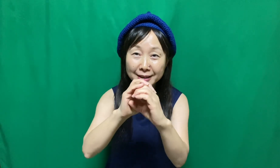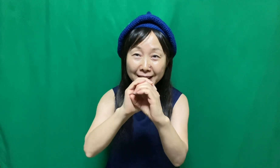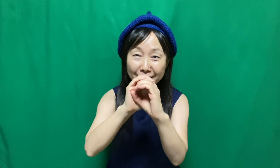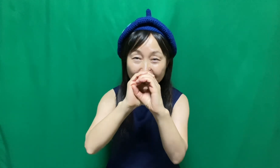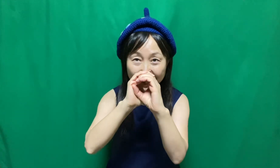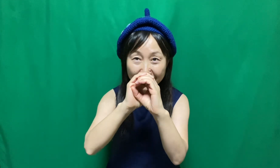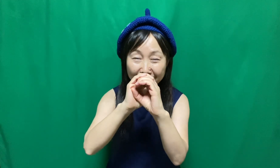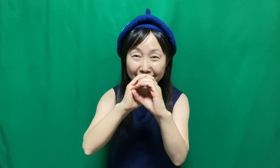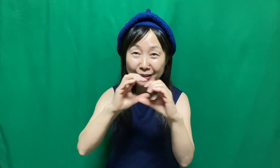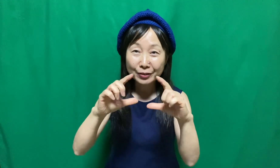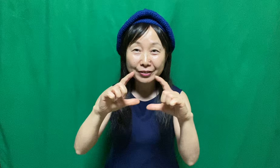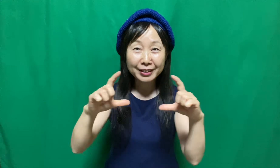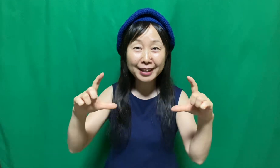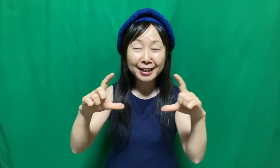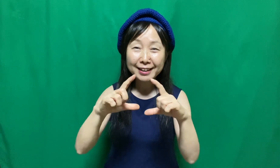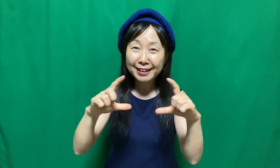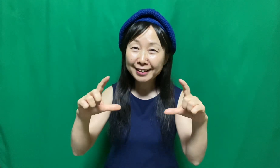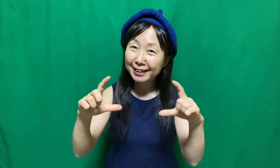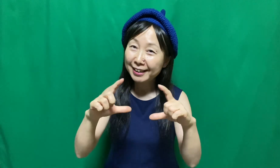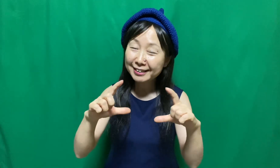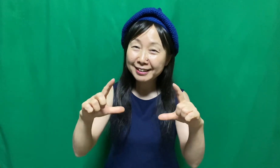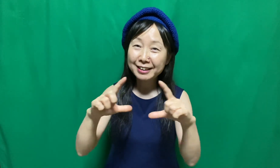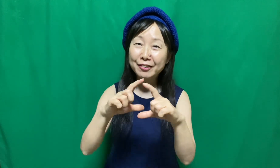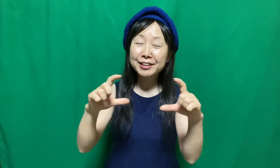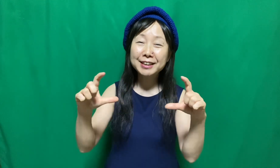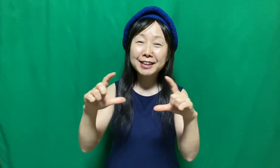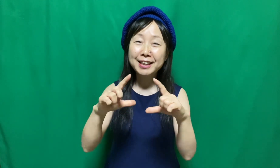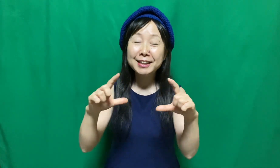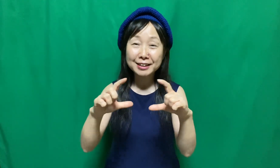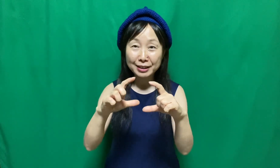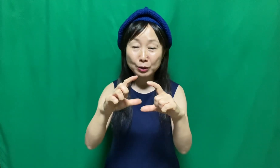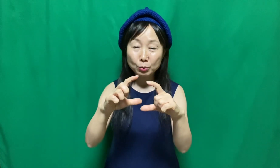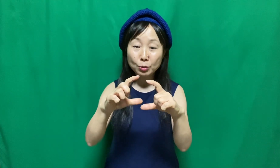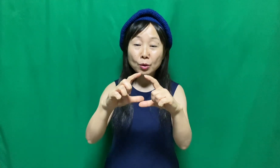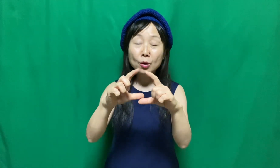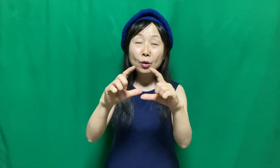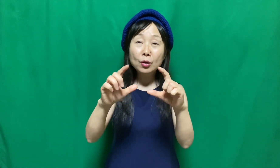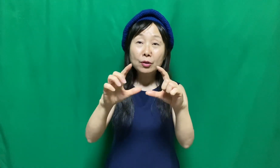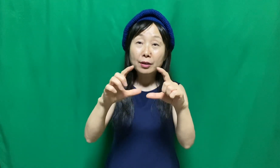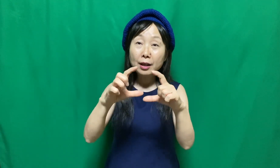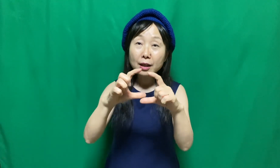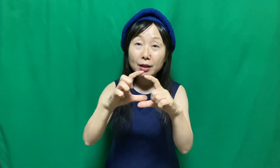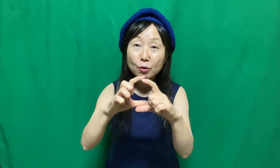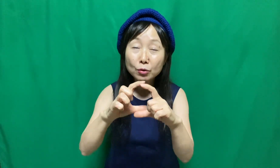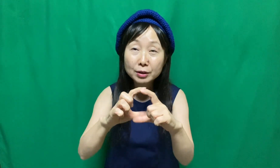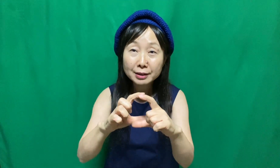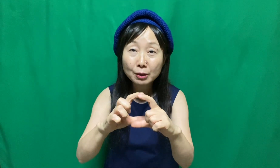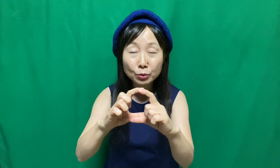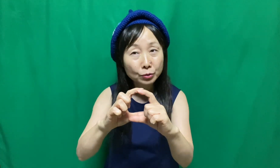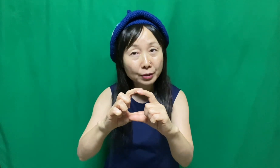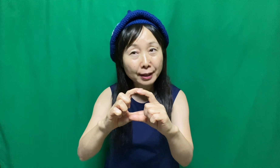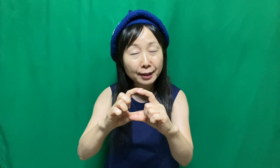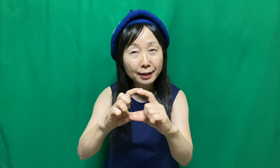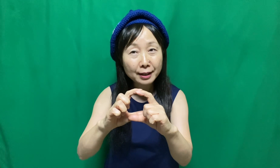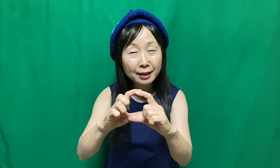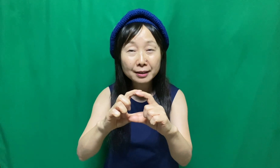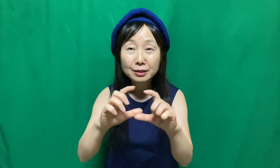ちゃいのがいいかな、どのくらいがいいかな、好きな大きさでいいんですけども、で大きさこのぐらいかな、でそれ